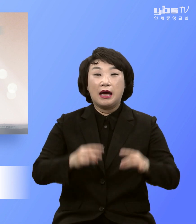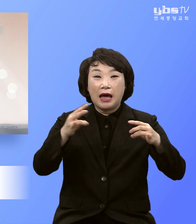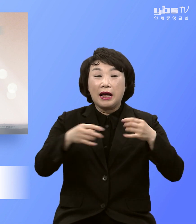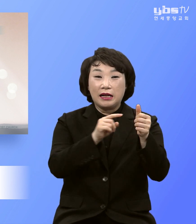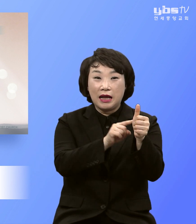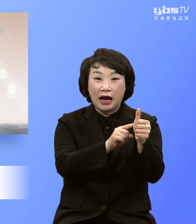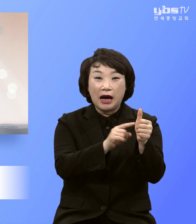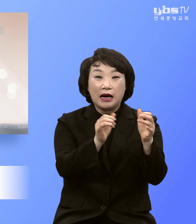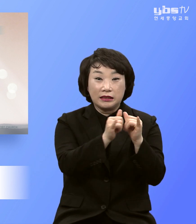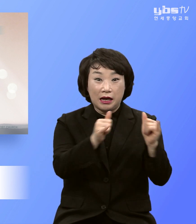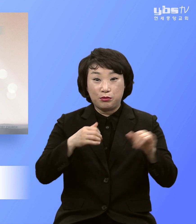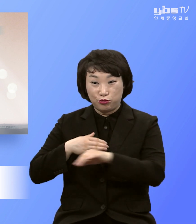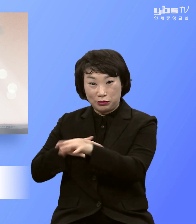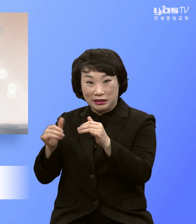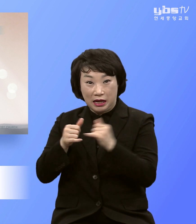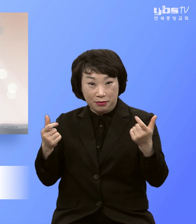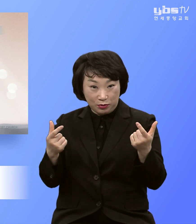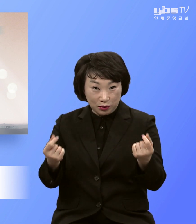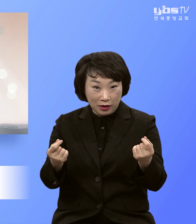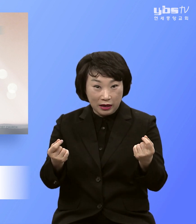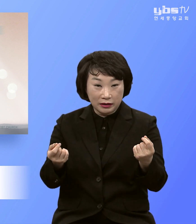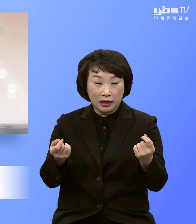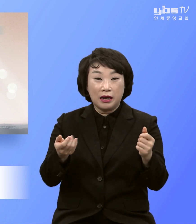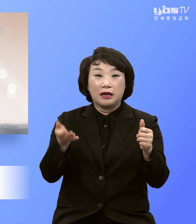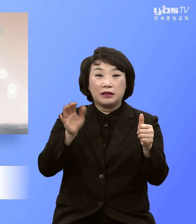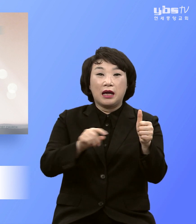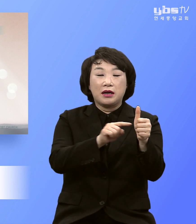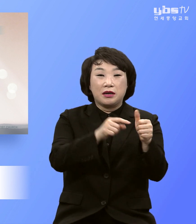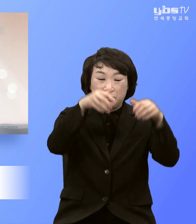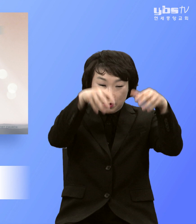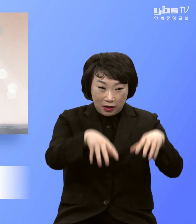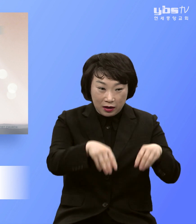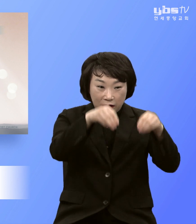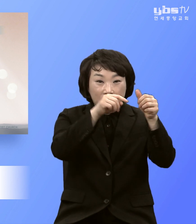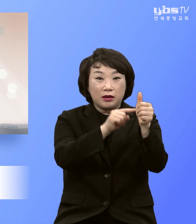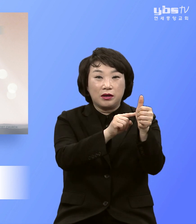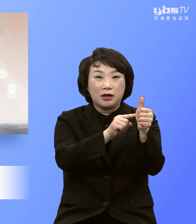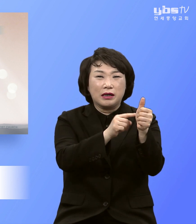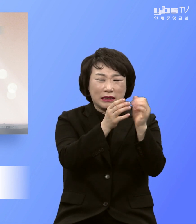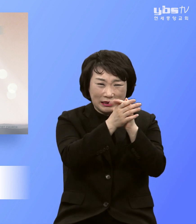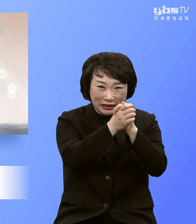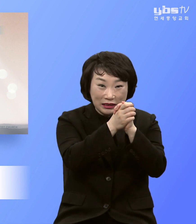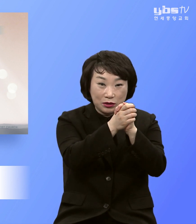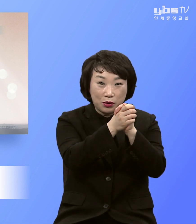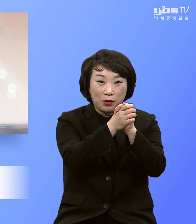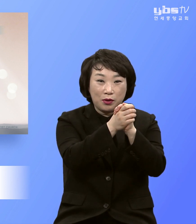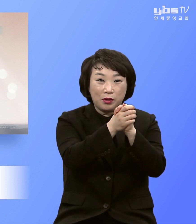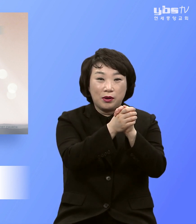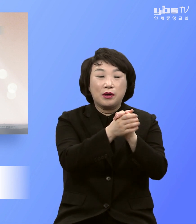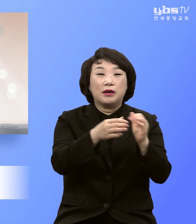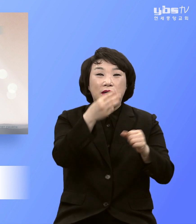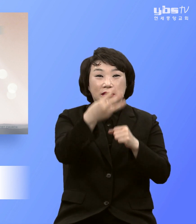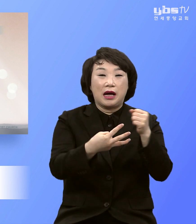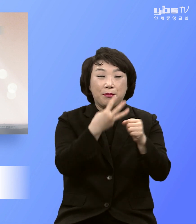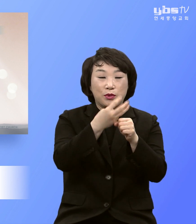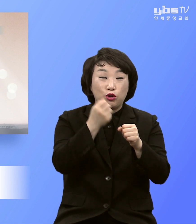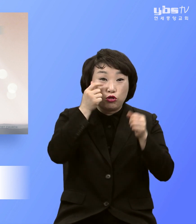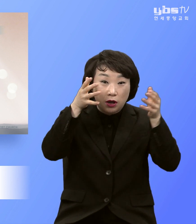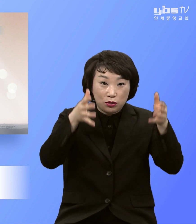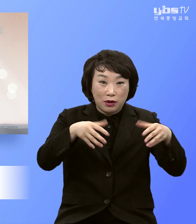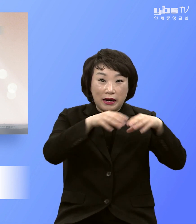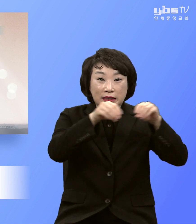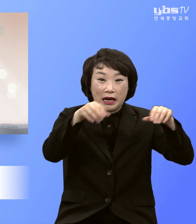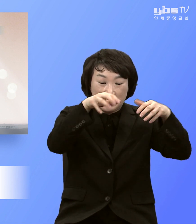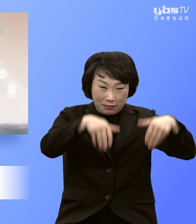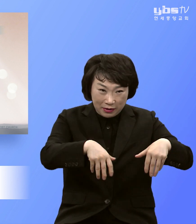많으니라. 엘리야는 우리와 성정이 같은 사람이로되 저가 비 오지 않기를 간절히 기도한즉 3년